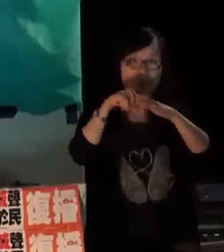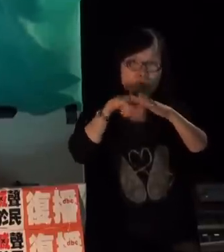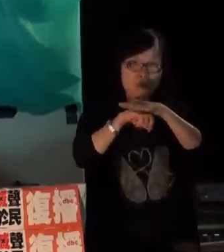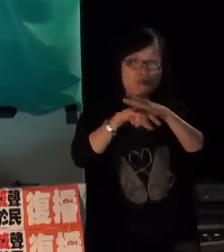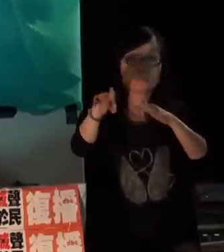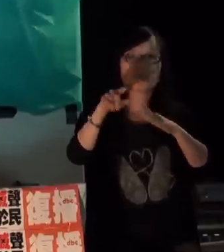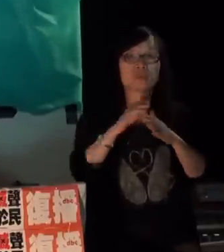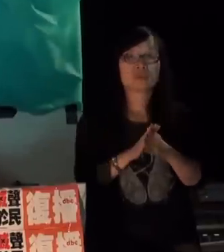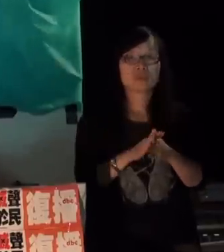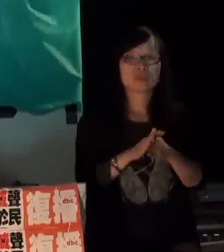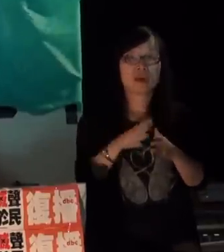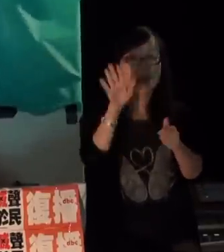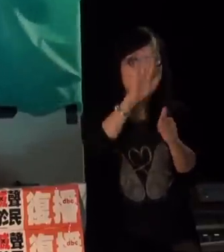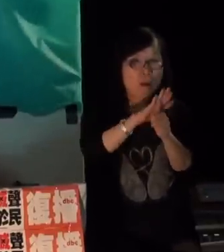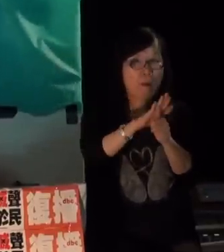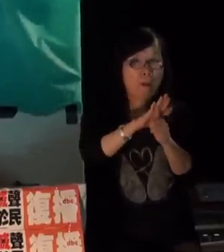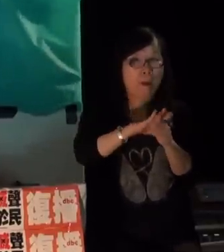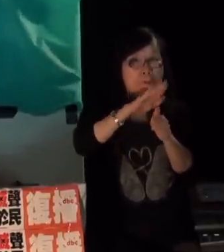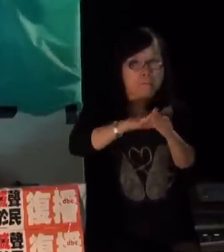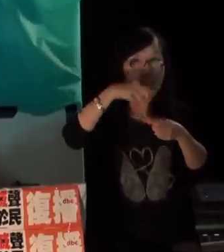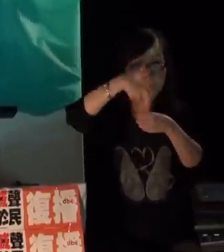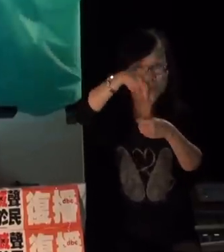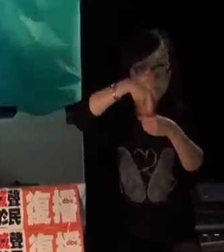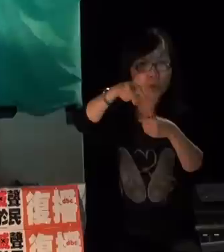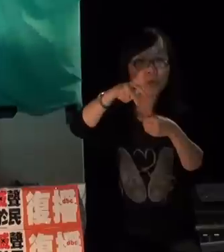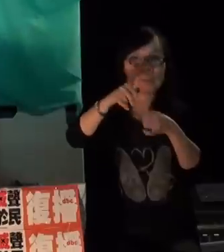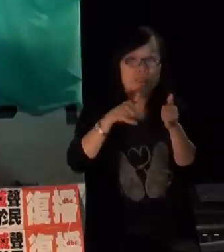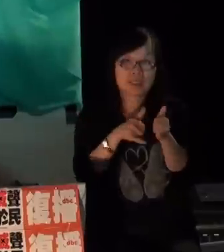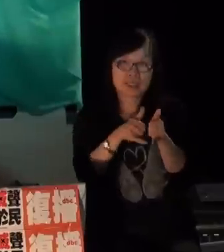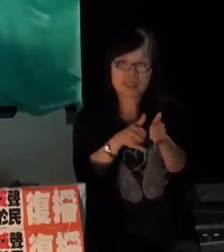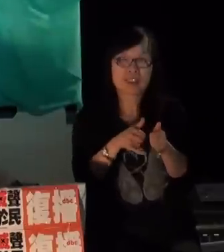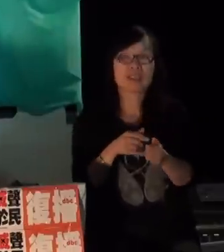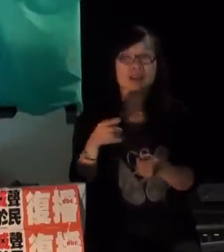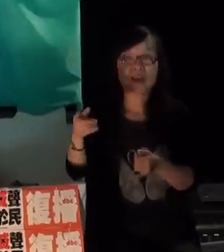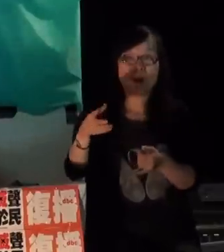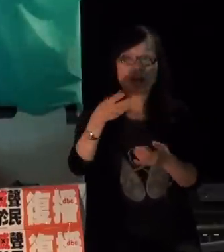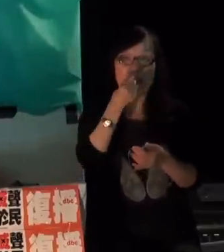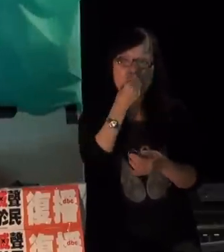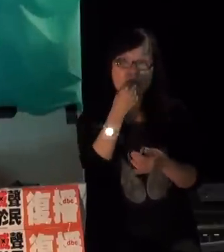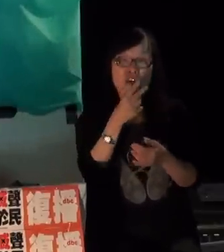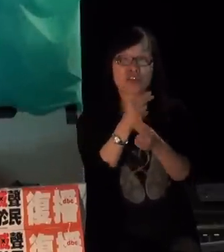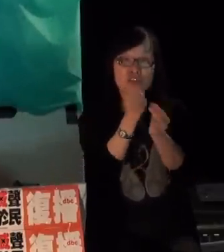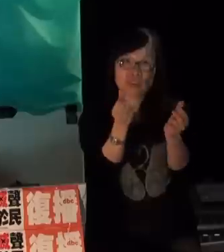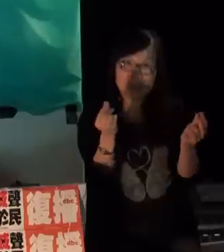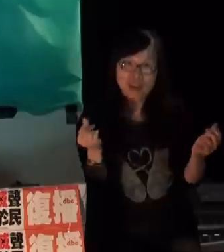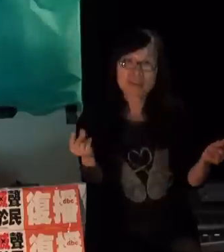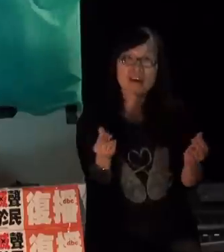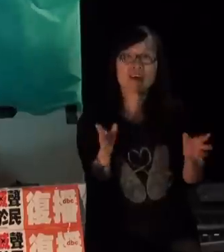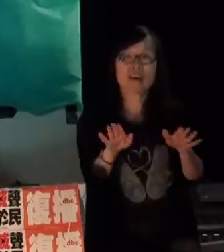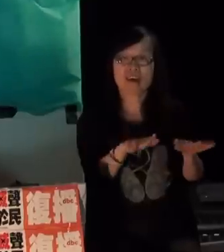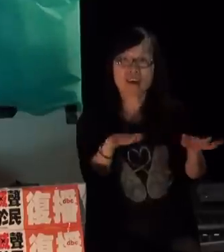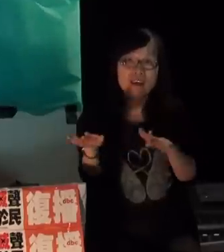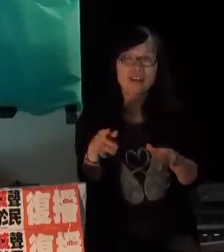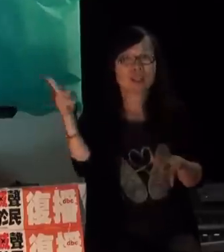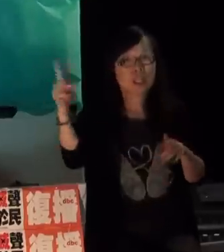咩保育啊？好多咩嘢保育 plan？ 係呢個就係黐線之罪啦、啊！因為香港咁多沙灘，你整個人造沙灘。我見過人造